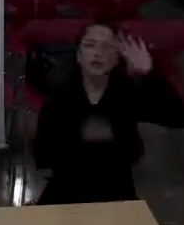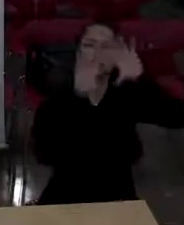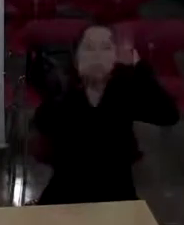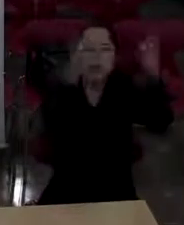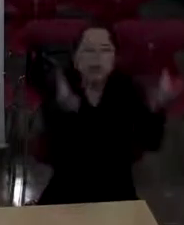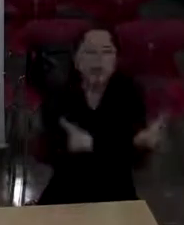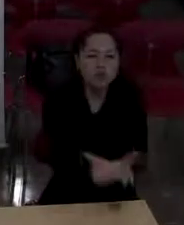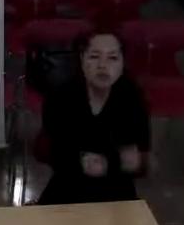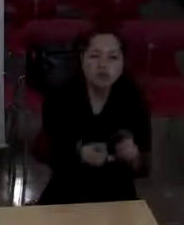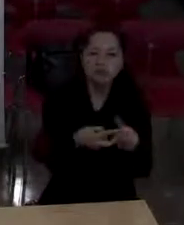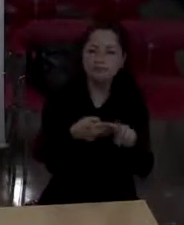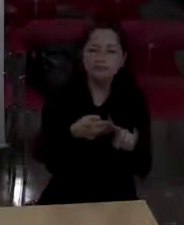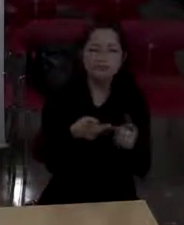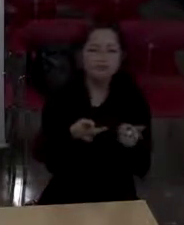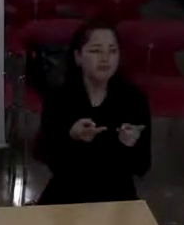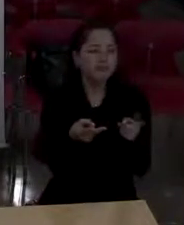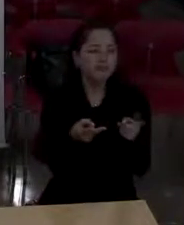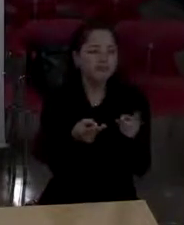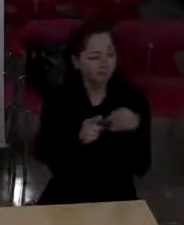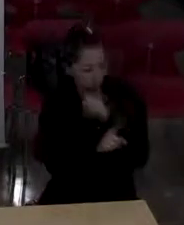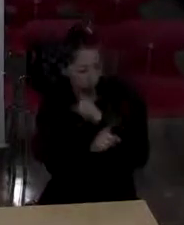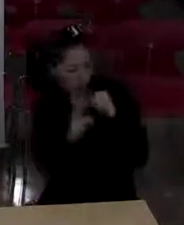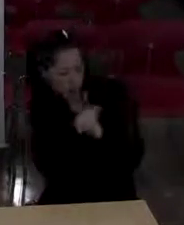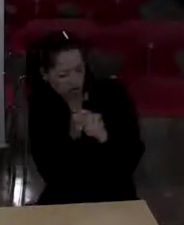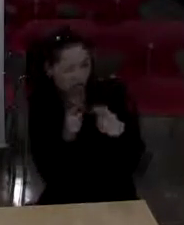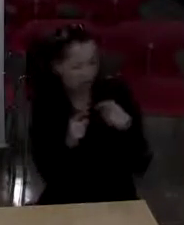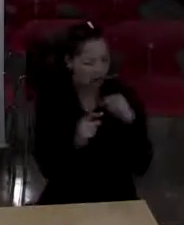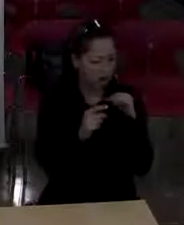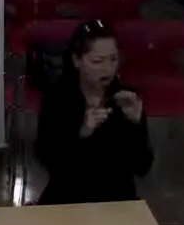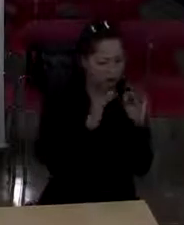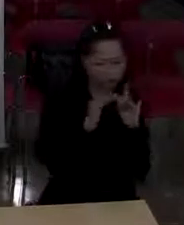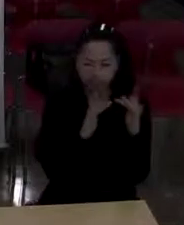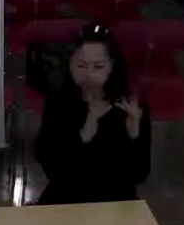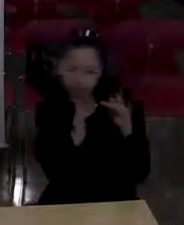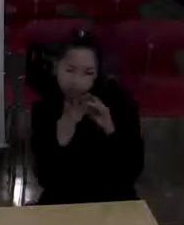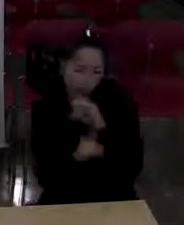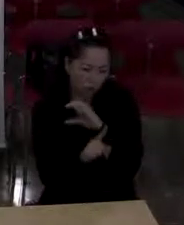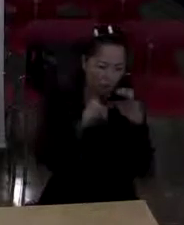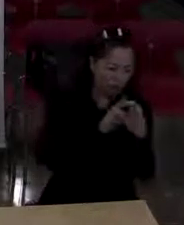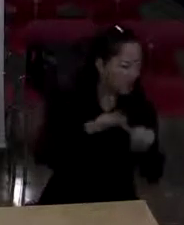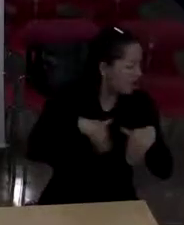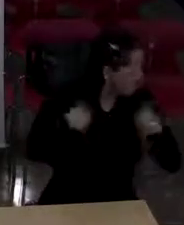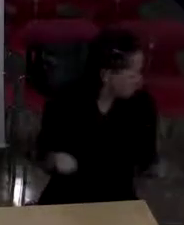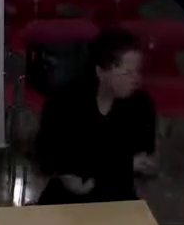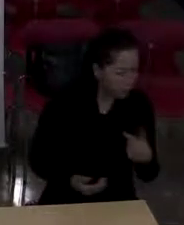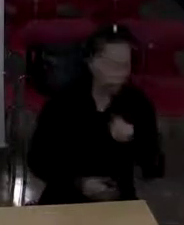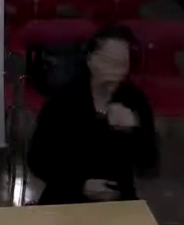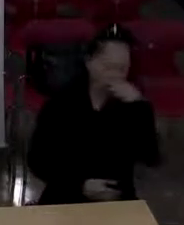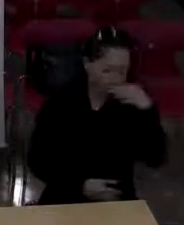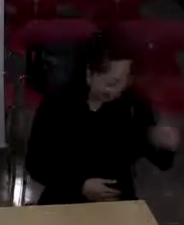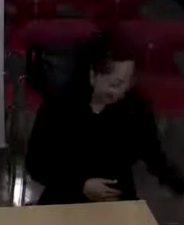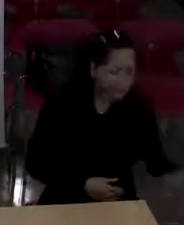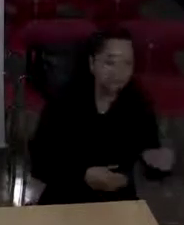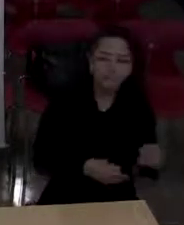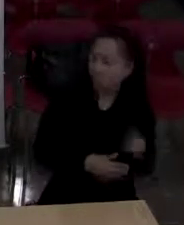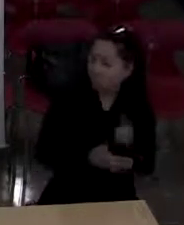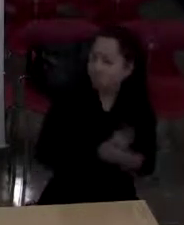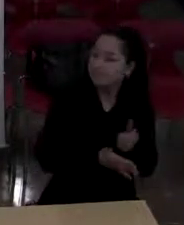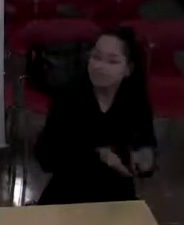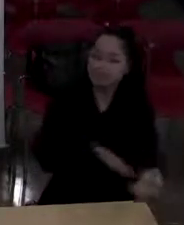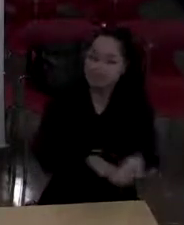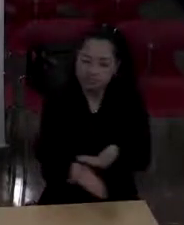culturales, en los cuales actúan e interactúan y se relacionan con el entorno del cual hacen parte. En este sentido,